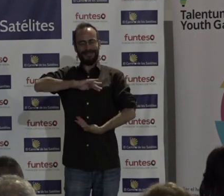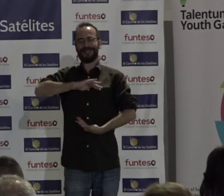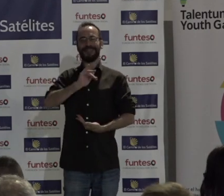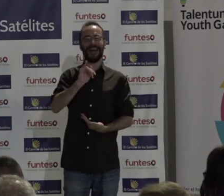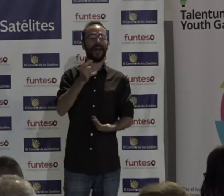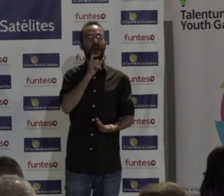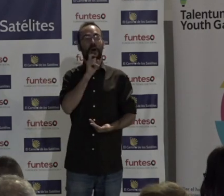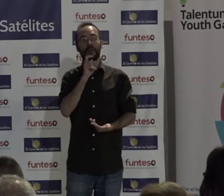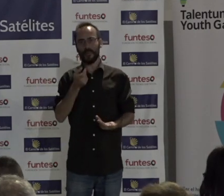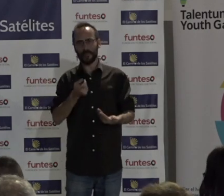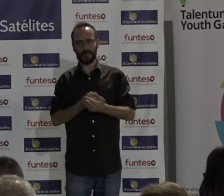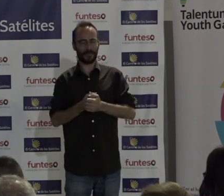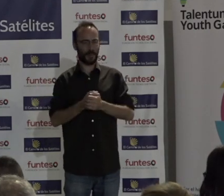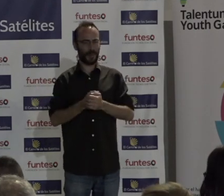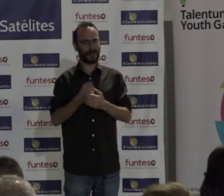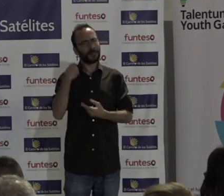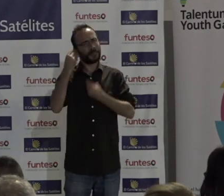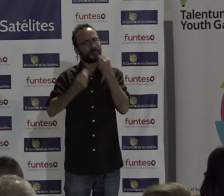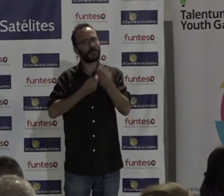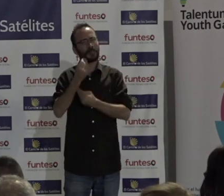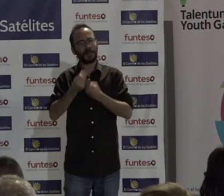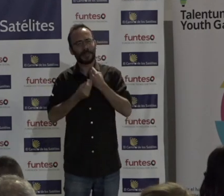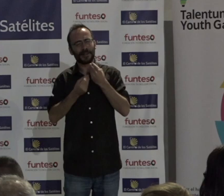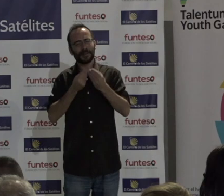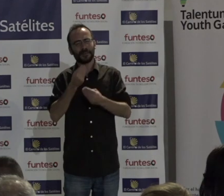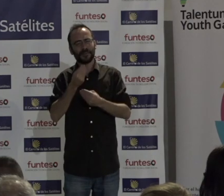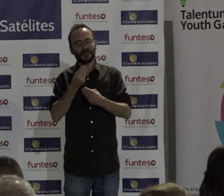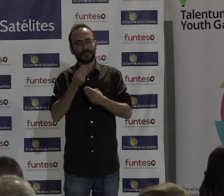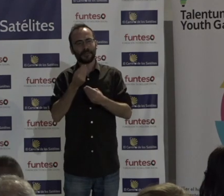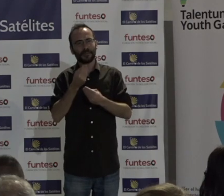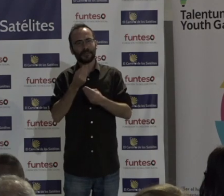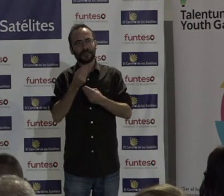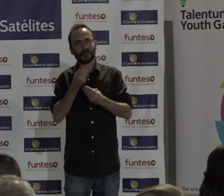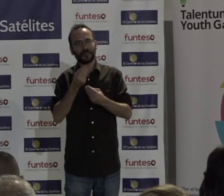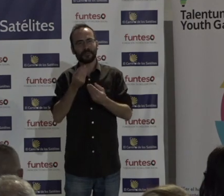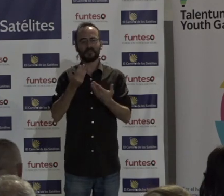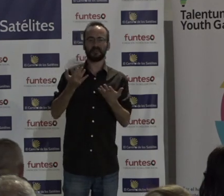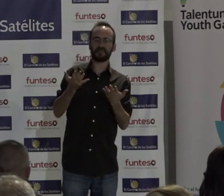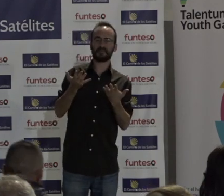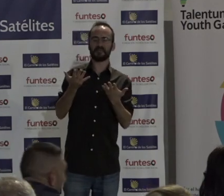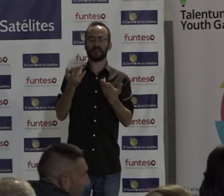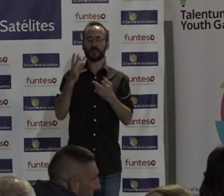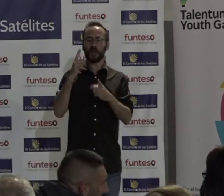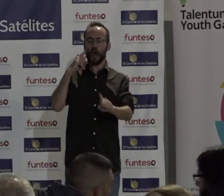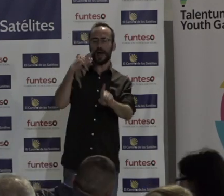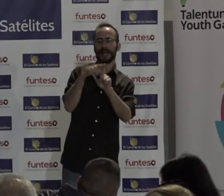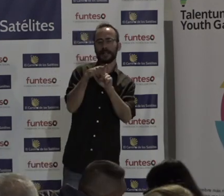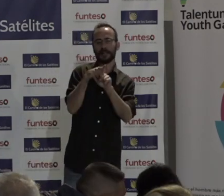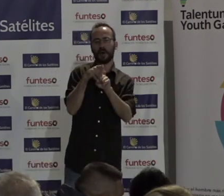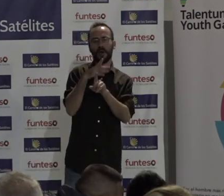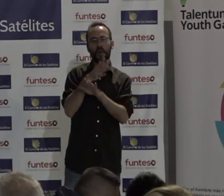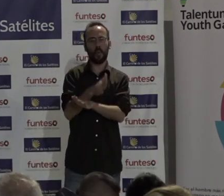bueno, pues intentamos que lo pongan en juego para solucionar problemas